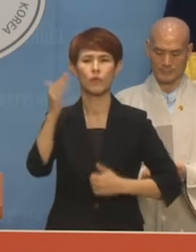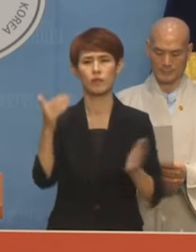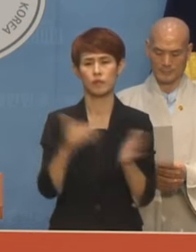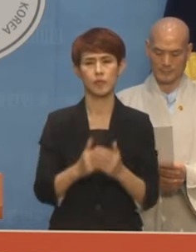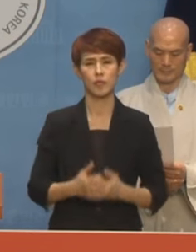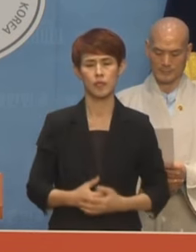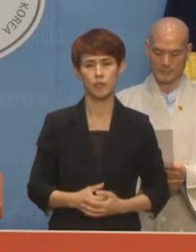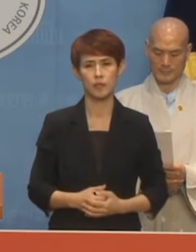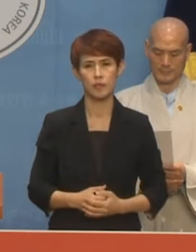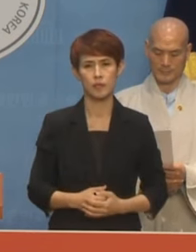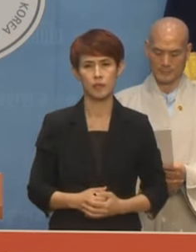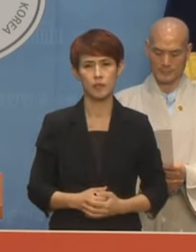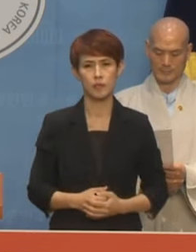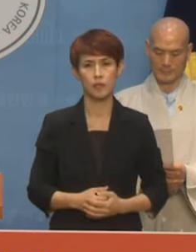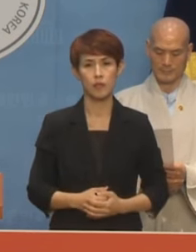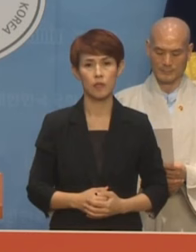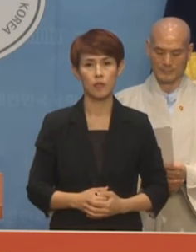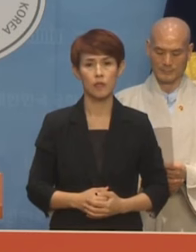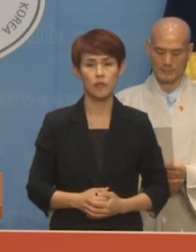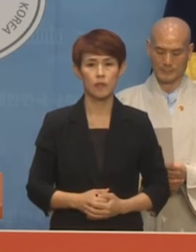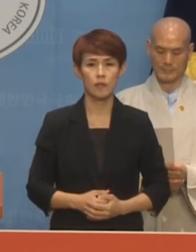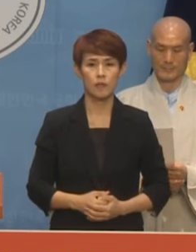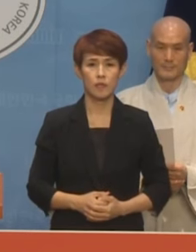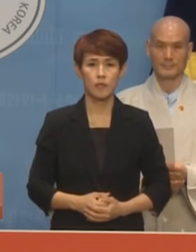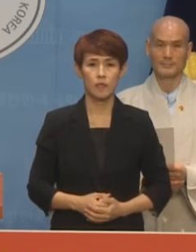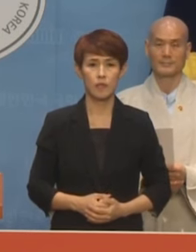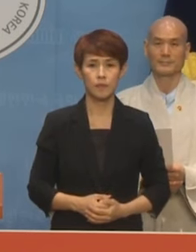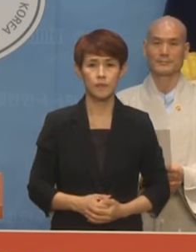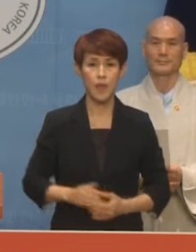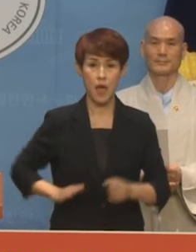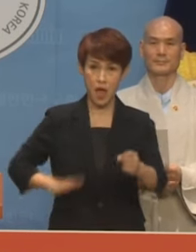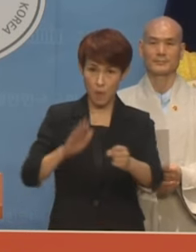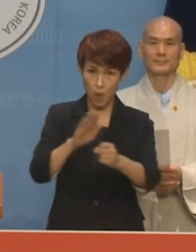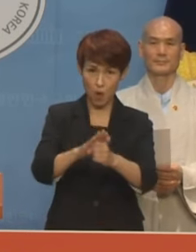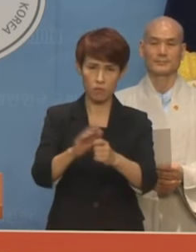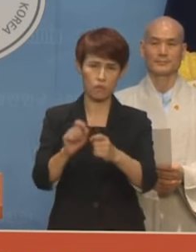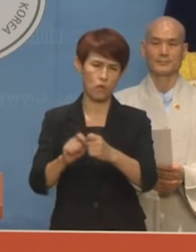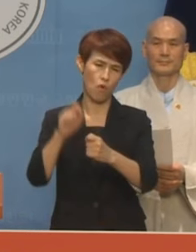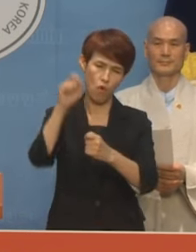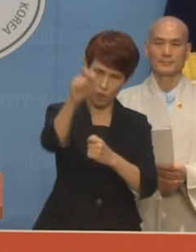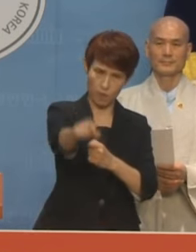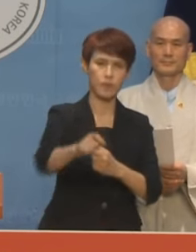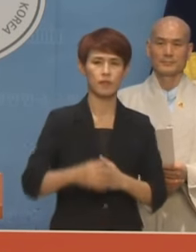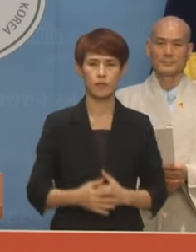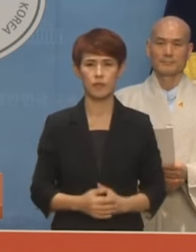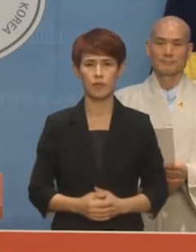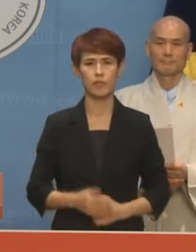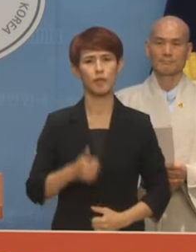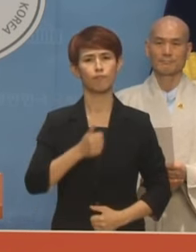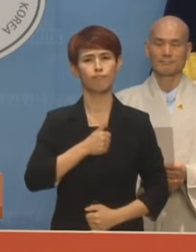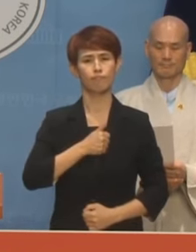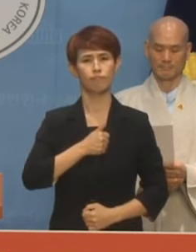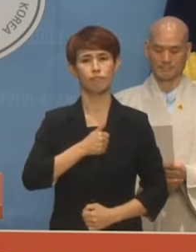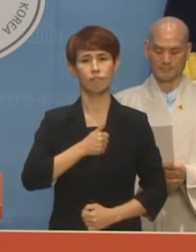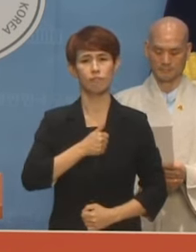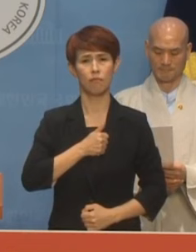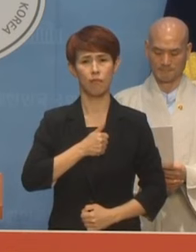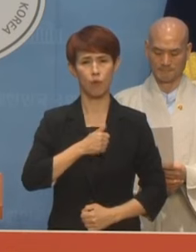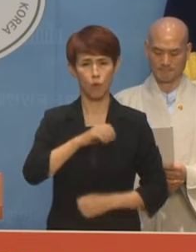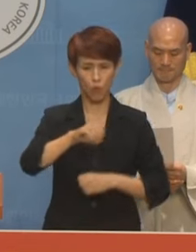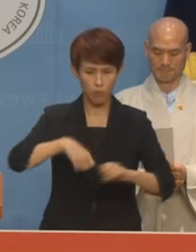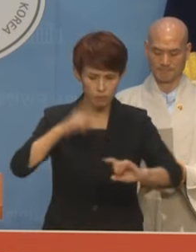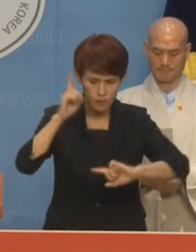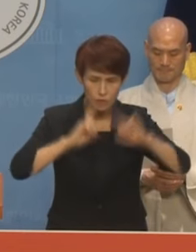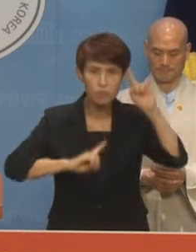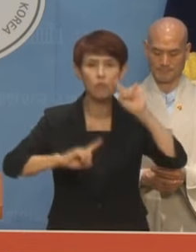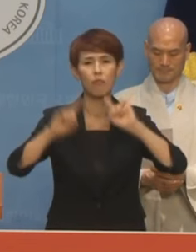수 없습니다. 한 번 해병은 영원한 해병이라는 자부심에 큰 상처를 입은